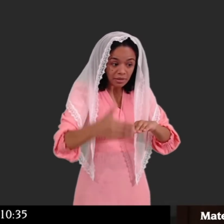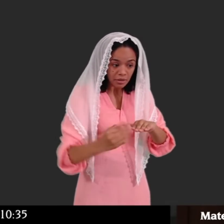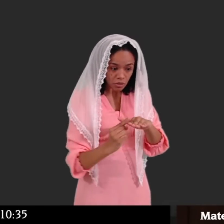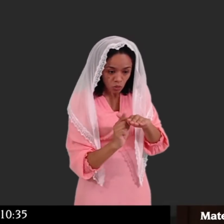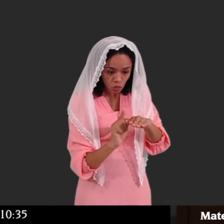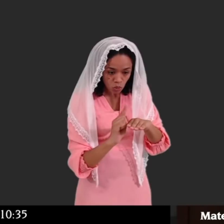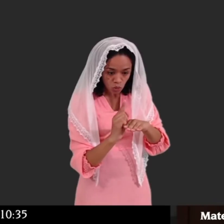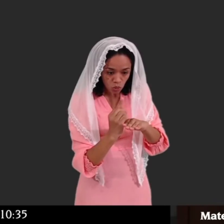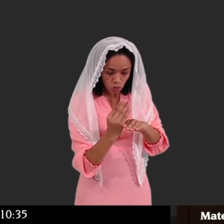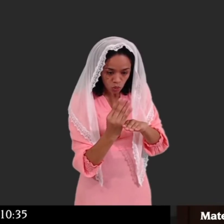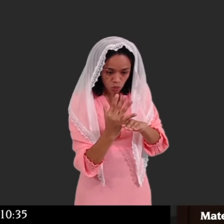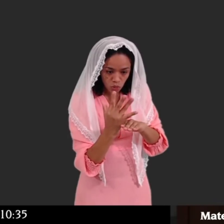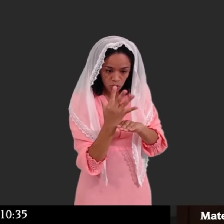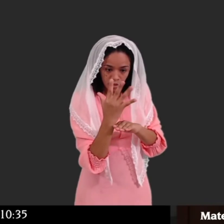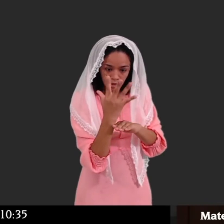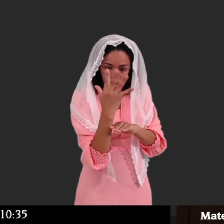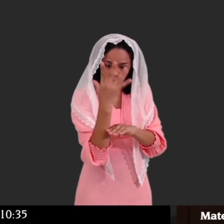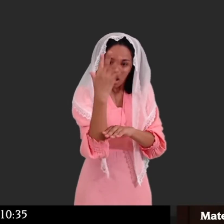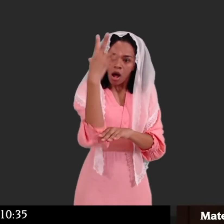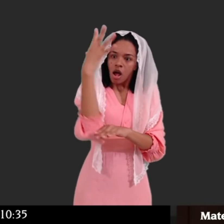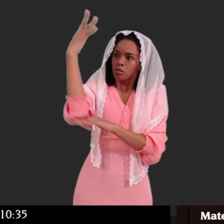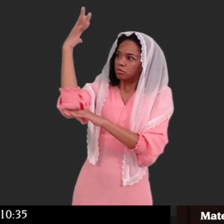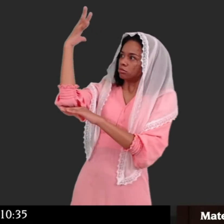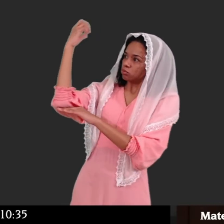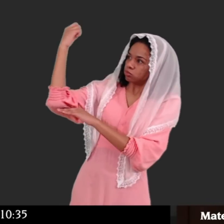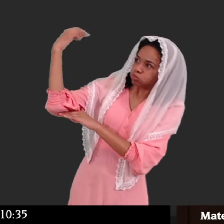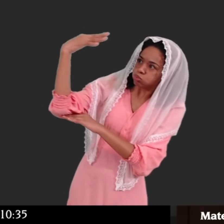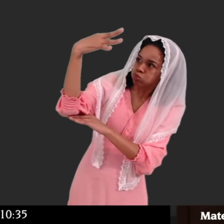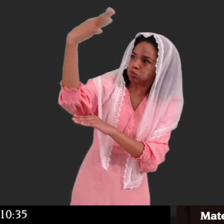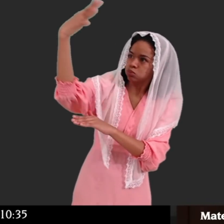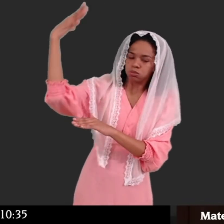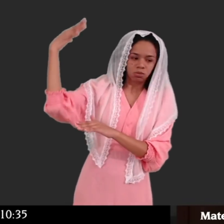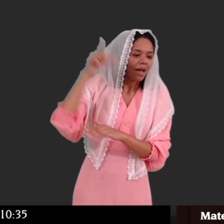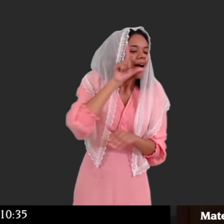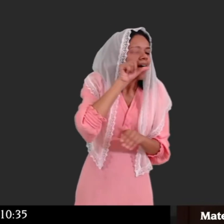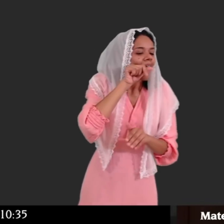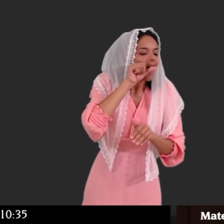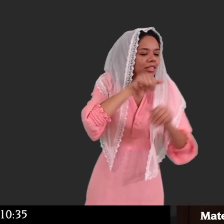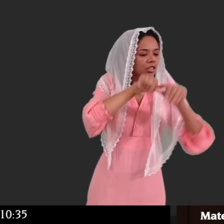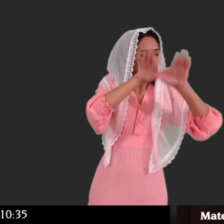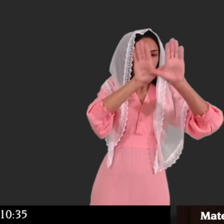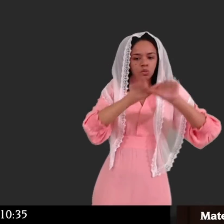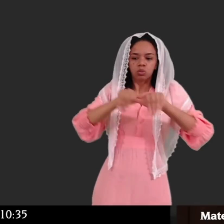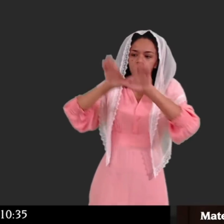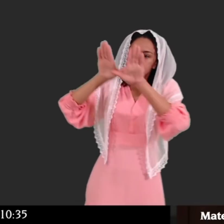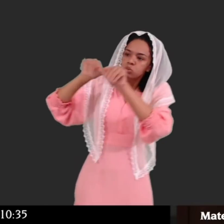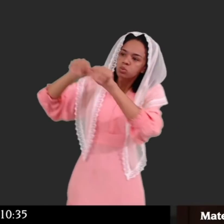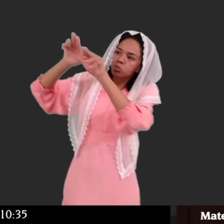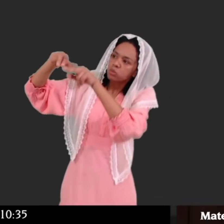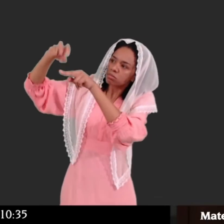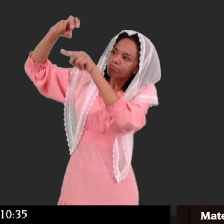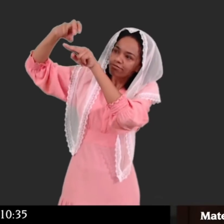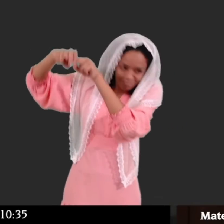é a maior das plantas e faz-se uma árvore, de sorte que vêm as aves do céu e se aninham nos seus ramos.